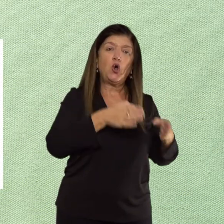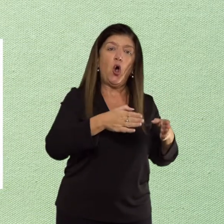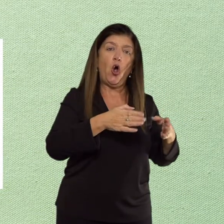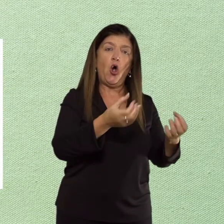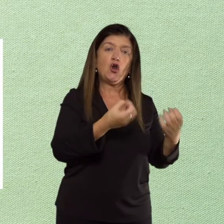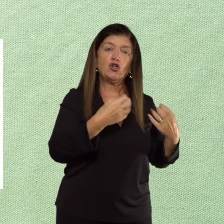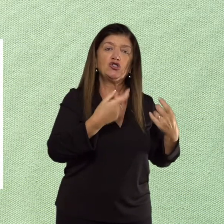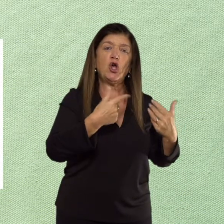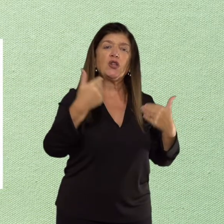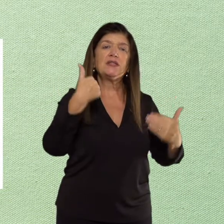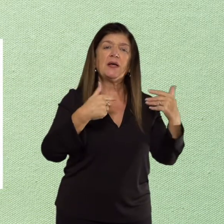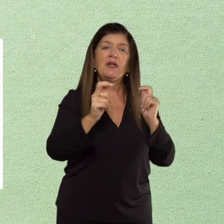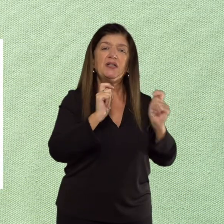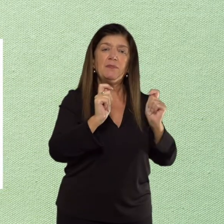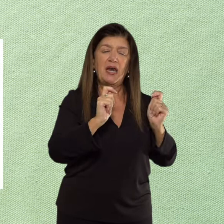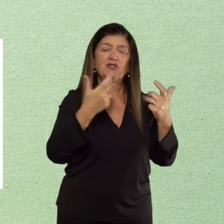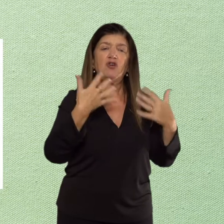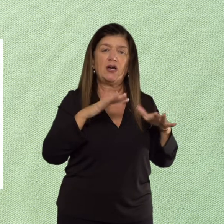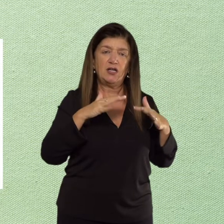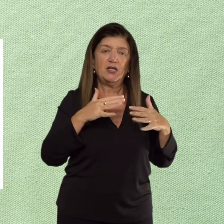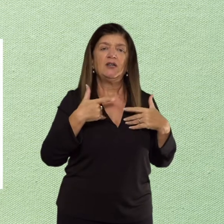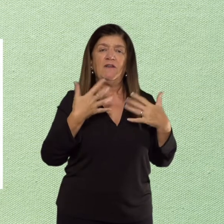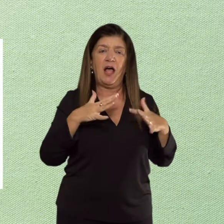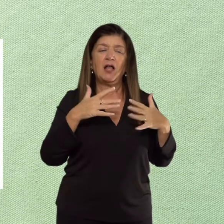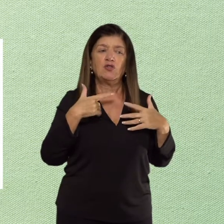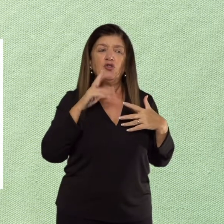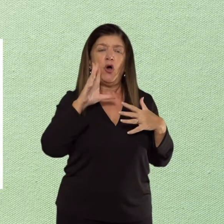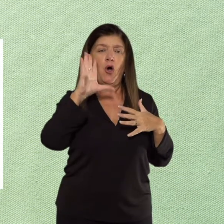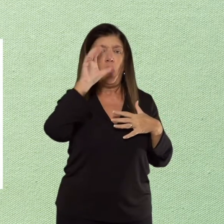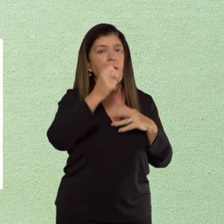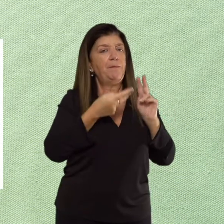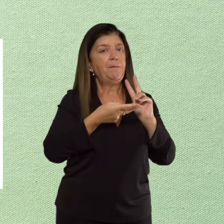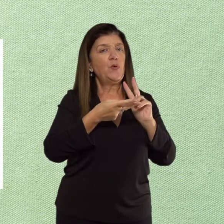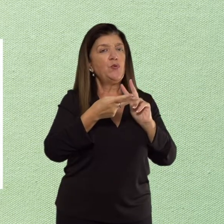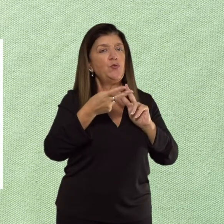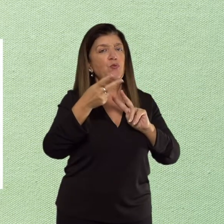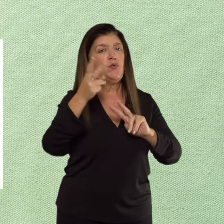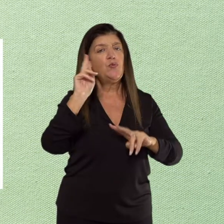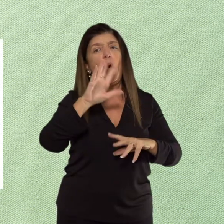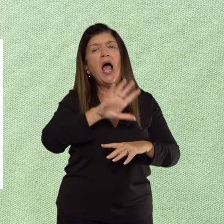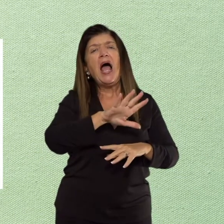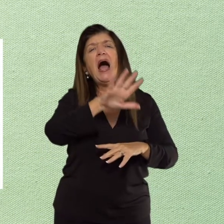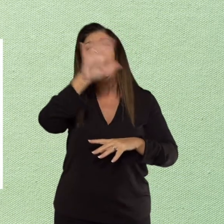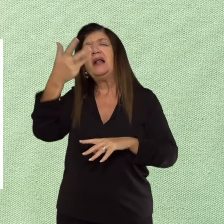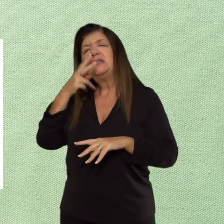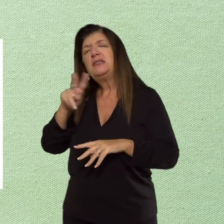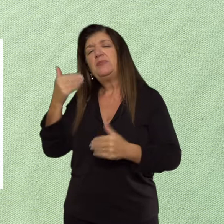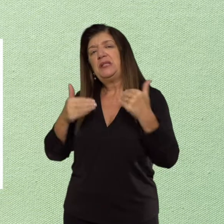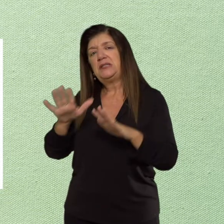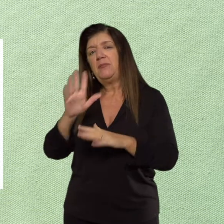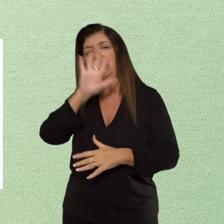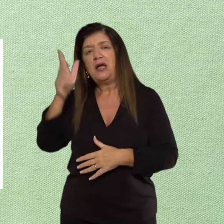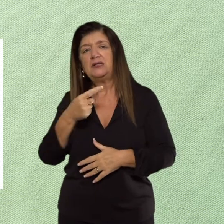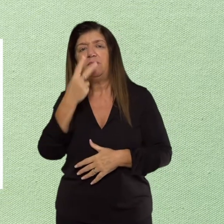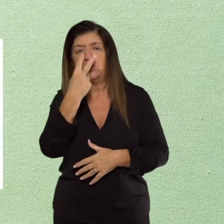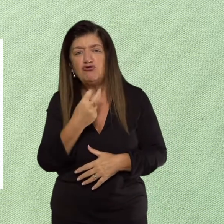da riuscire anche a comprendere le difficoltà di altre tipologie di persone con disabilità, ad esempio i non vedenti,